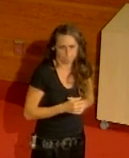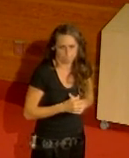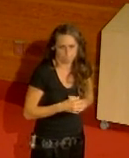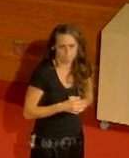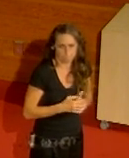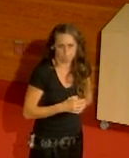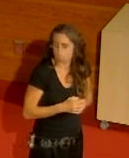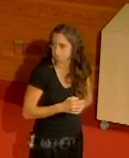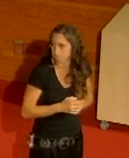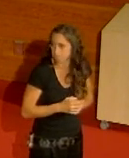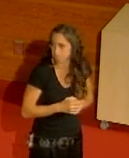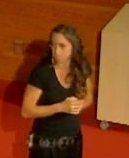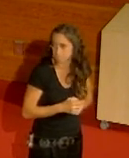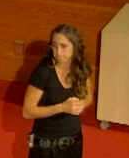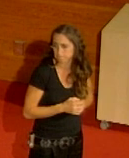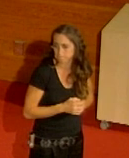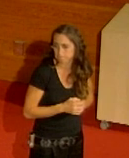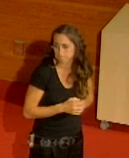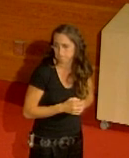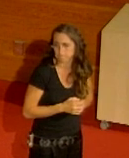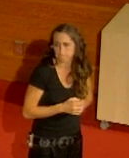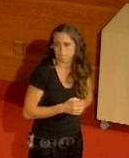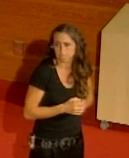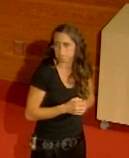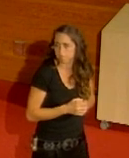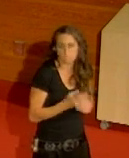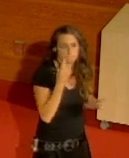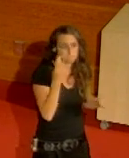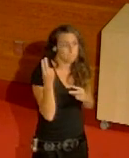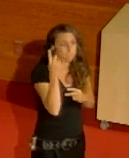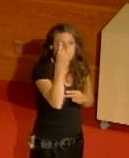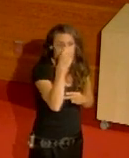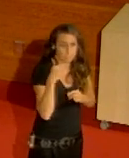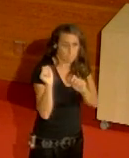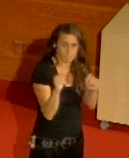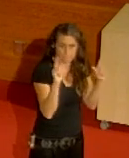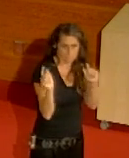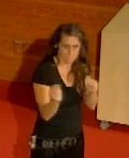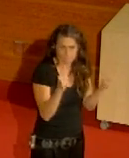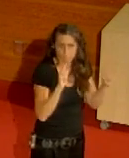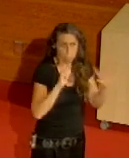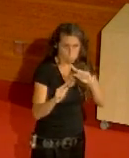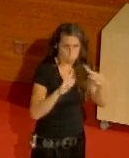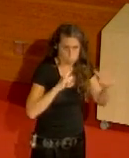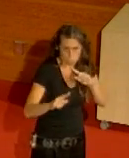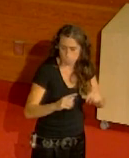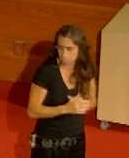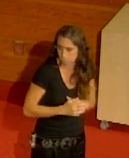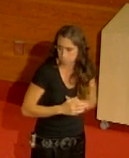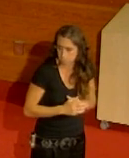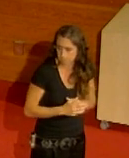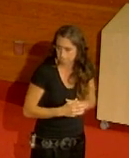Bueno entonces para aquí les muestra unas imágenes de las protestas que como les digo